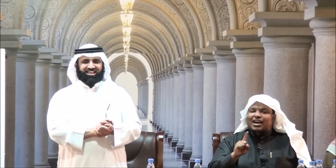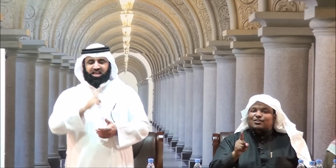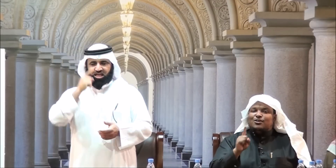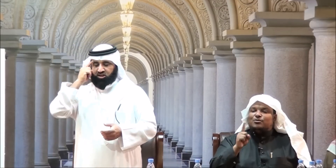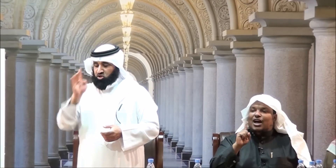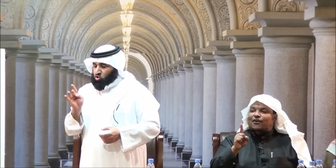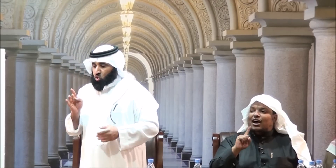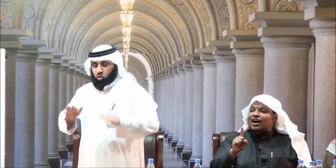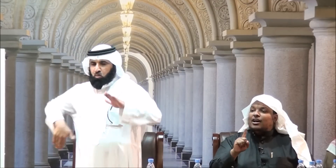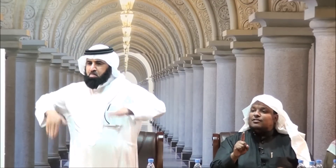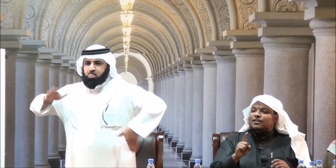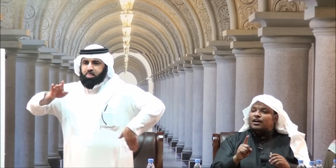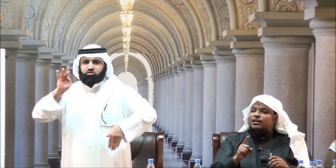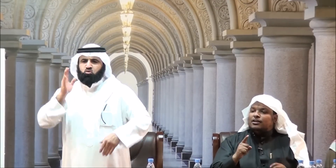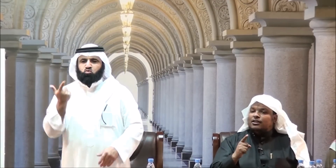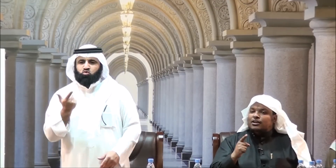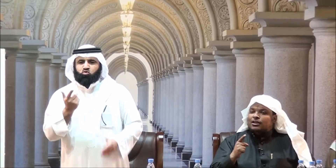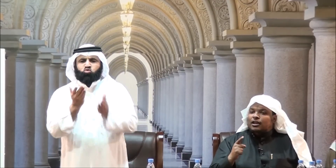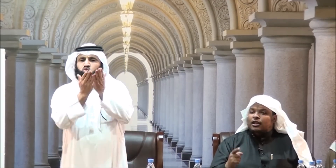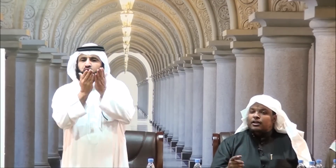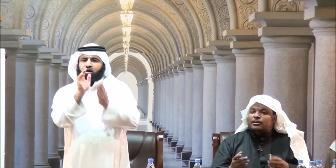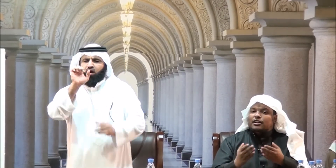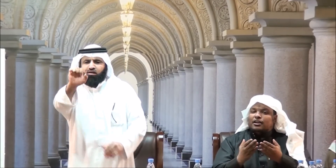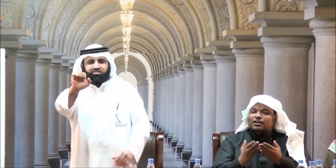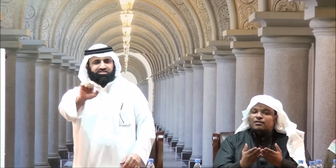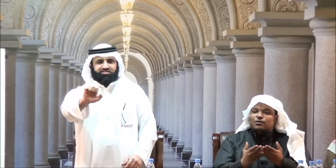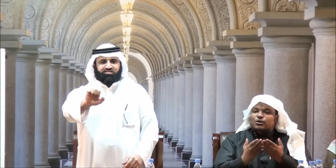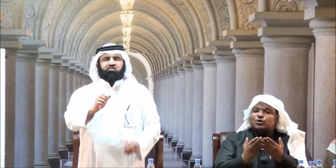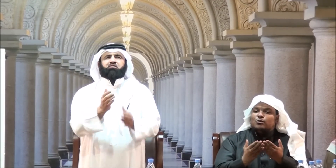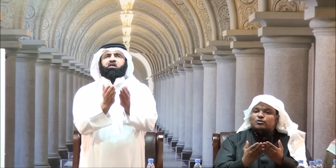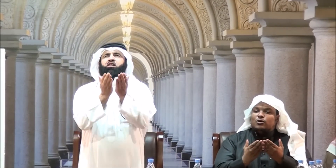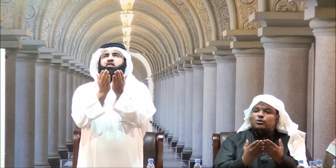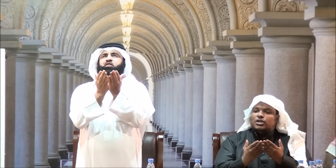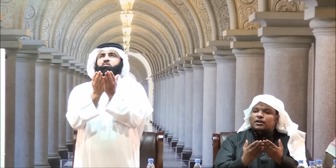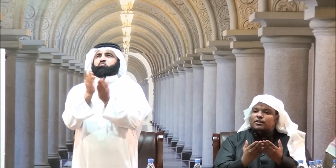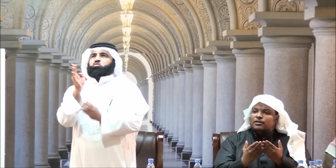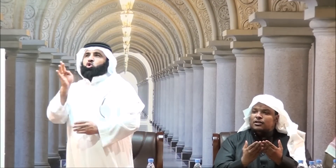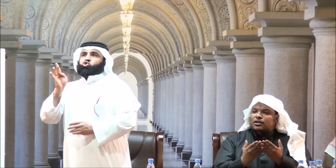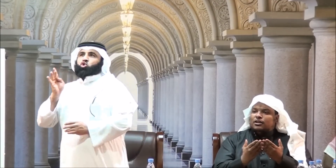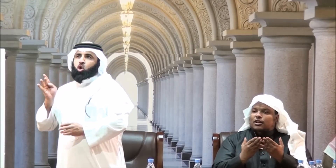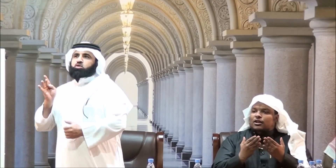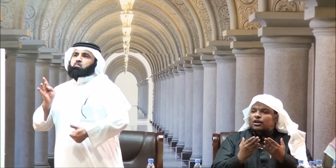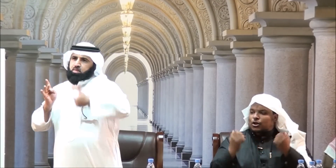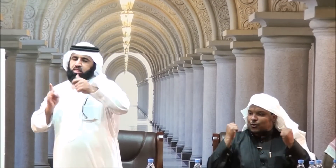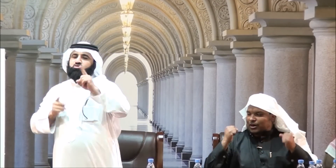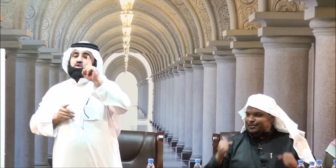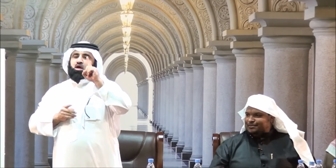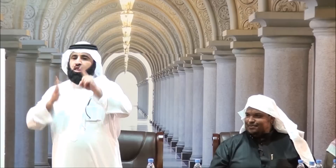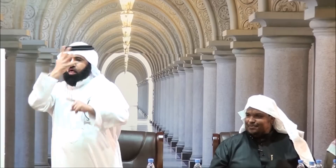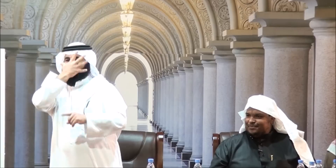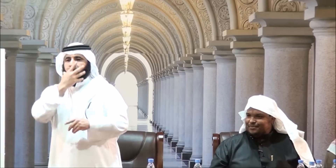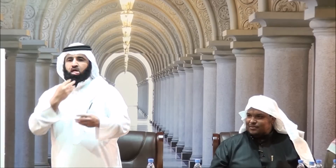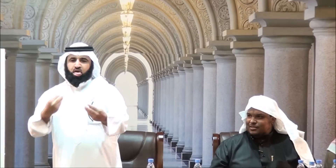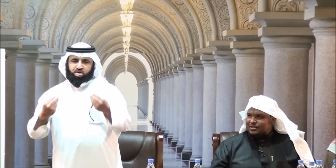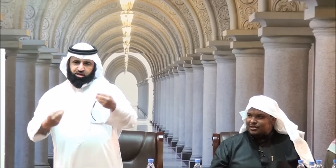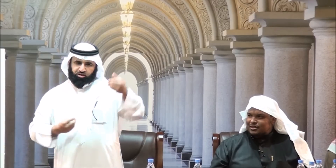العزاب دعيت لهم دعوة خاصة إن الله يزوجهم زوجة حلوة